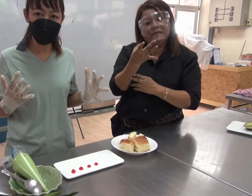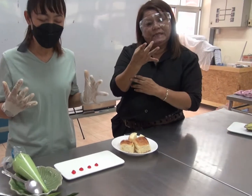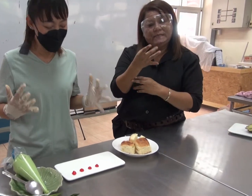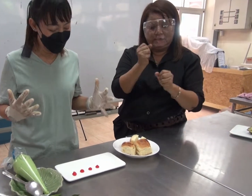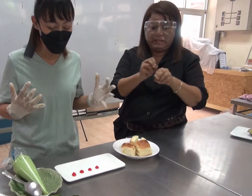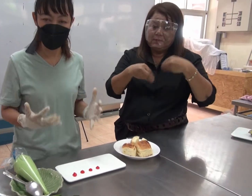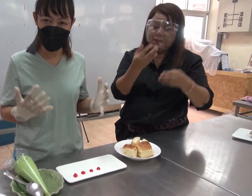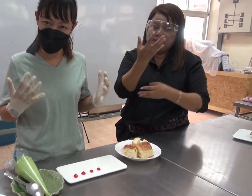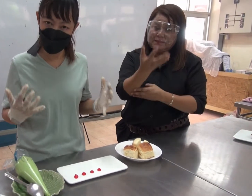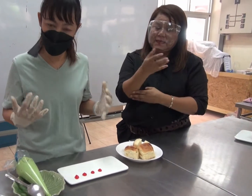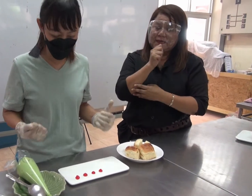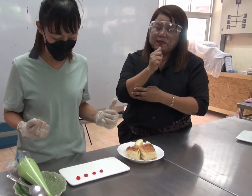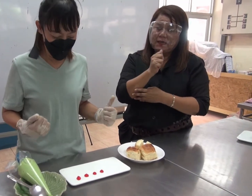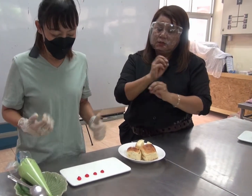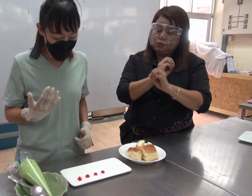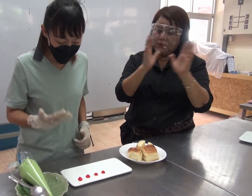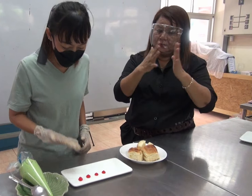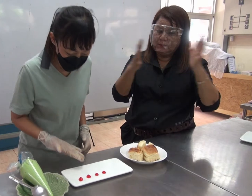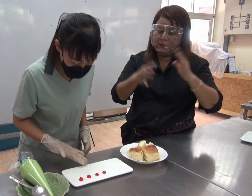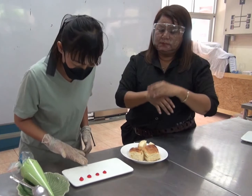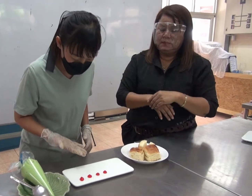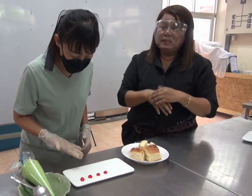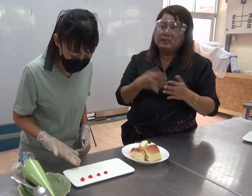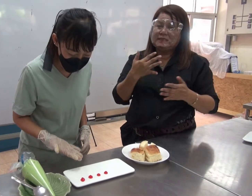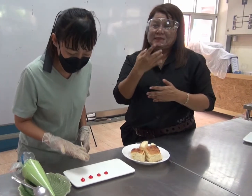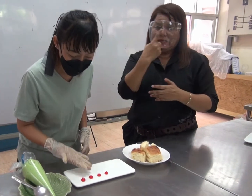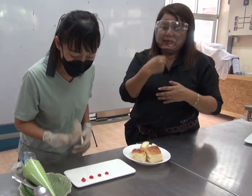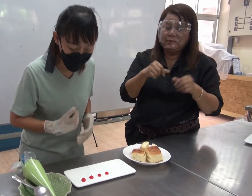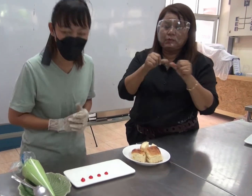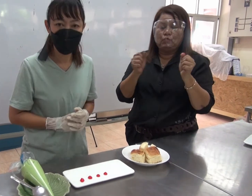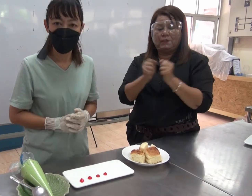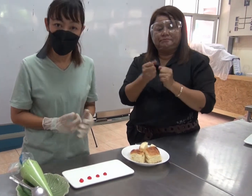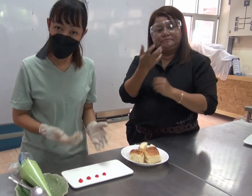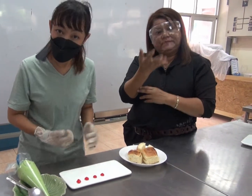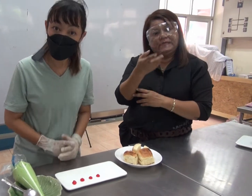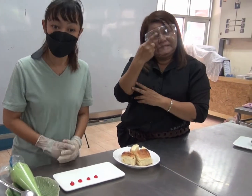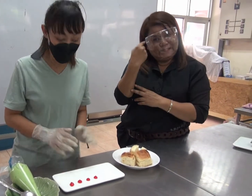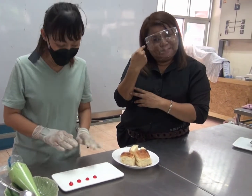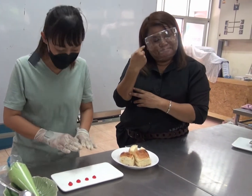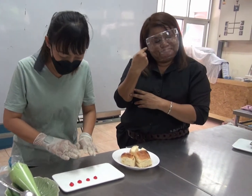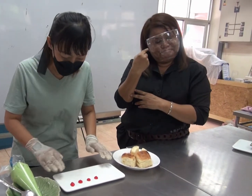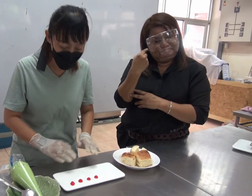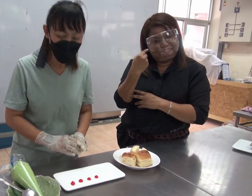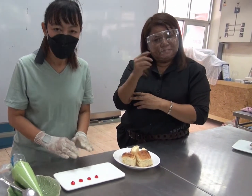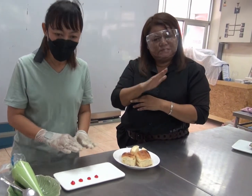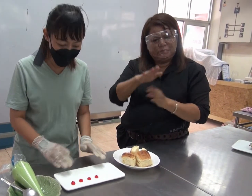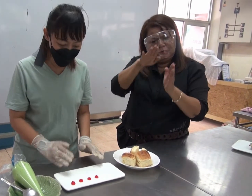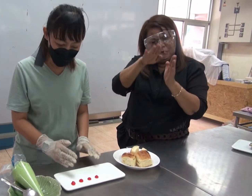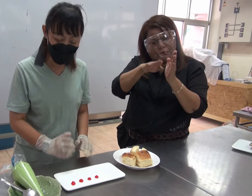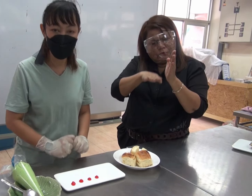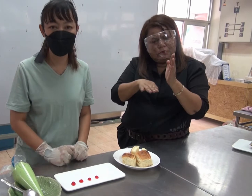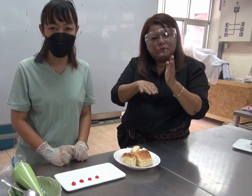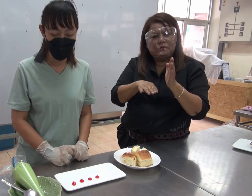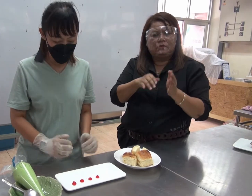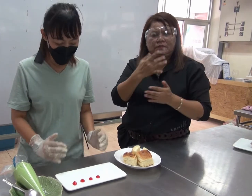ำให้จานอาหารนั้นสดใสมากยิ่งขึ้นแล้วถ้าสีแดงไปอยู่กันในจานสีดำดอกไหมมันจะลดคุณค่า